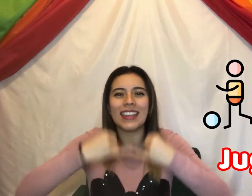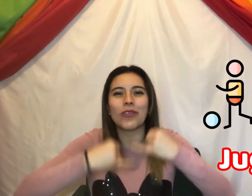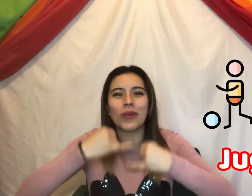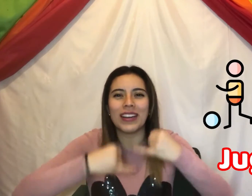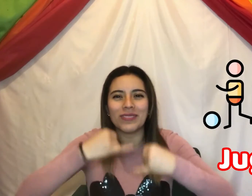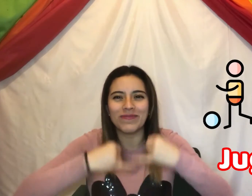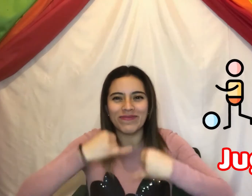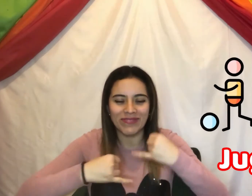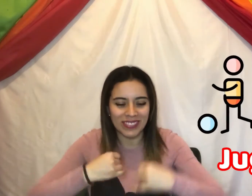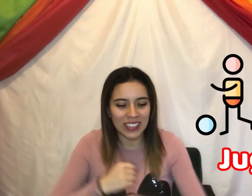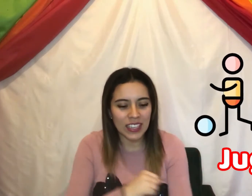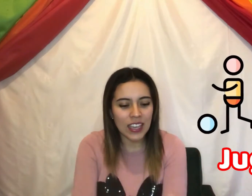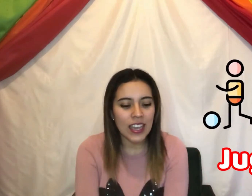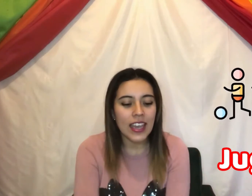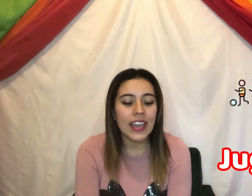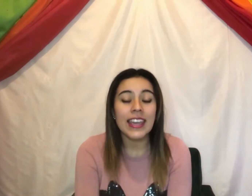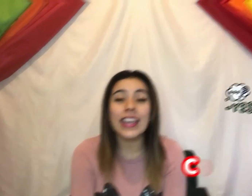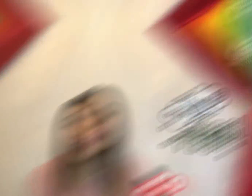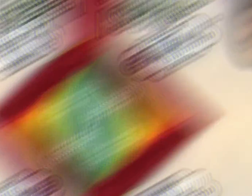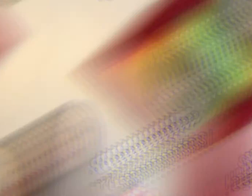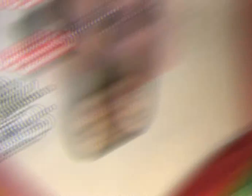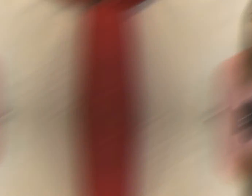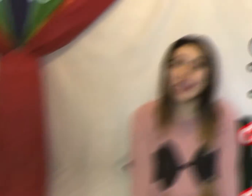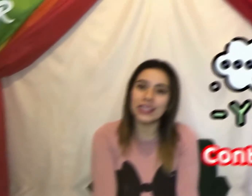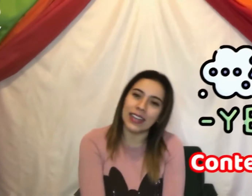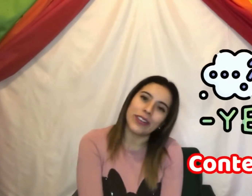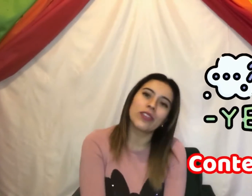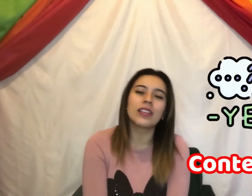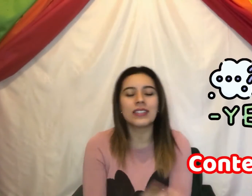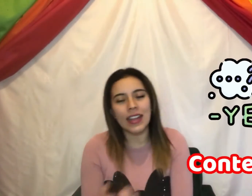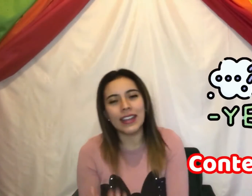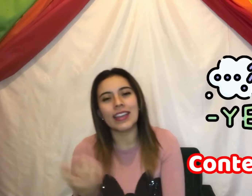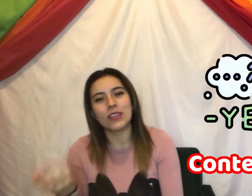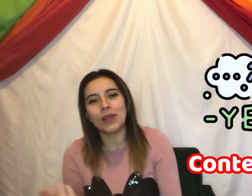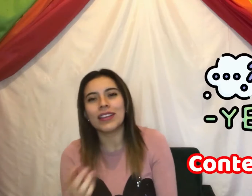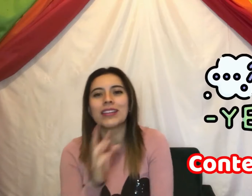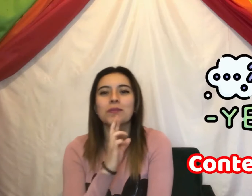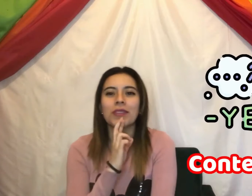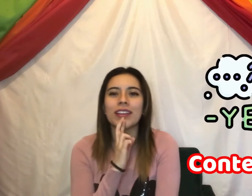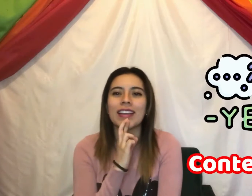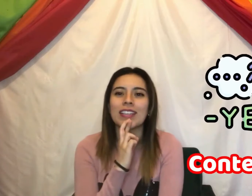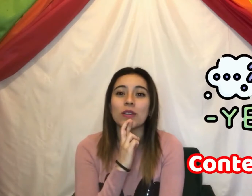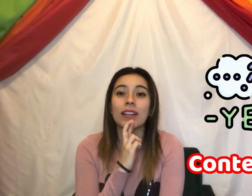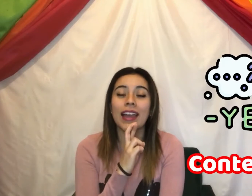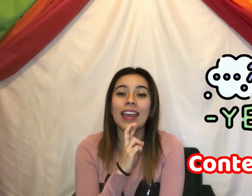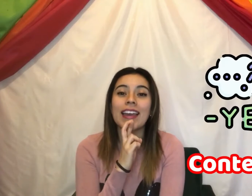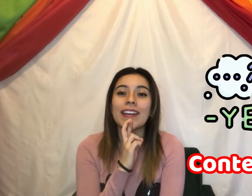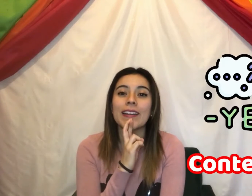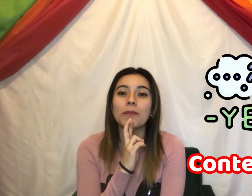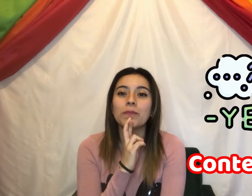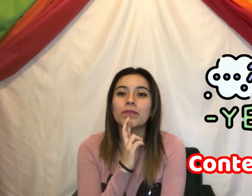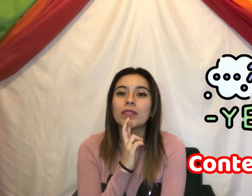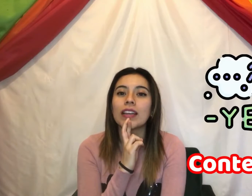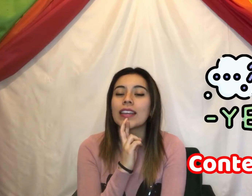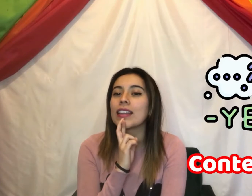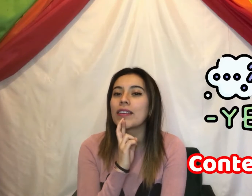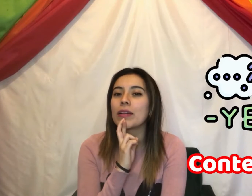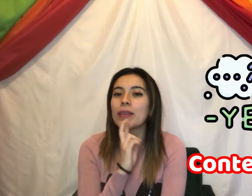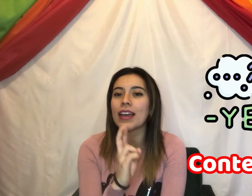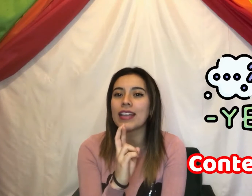jugar. Y contestar. Contestar, que es igual que responder, es con la R aquí en la barbilla, hacia